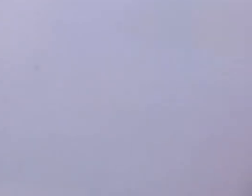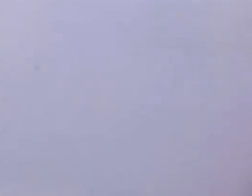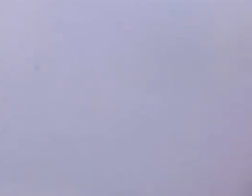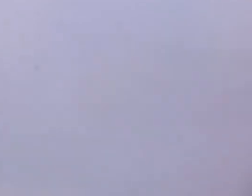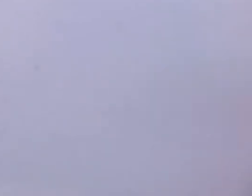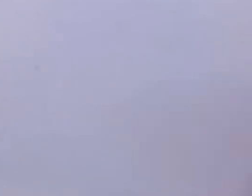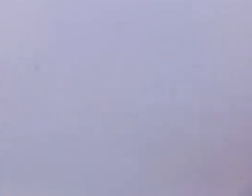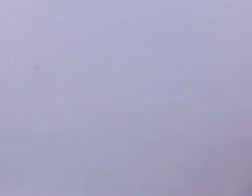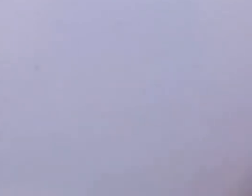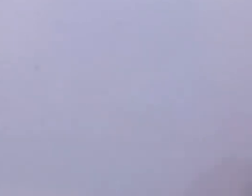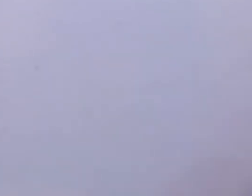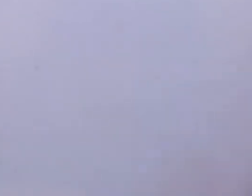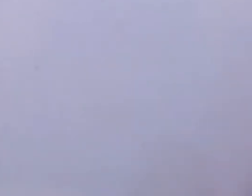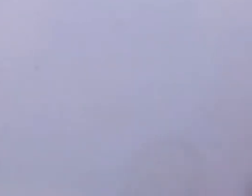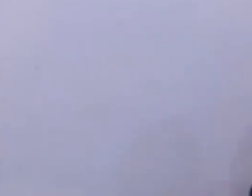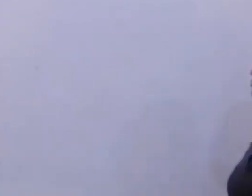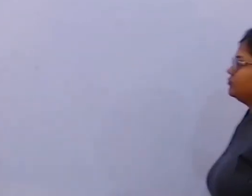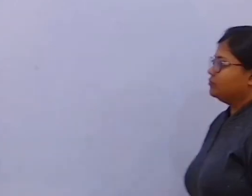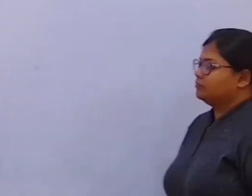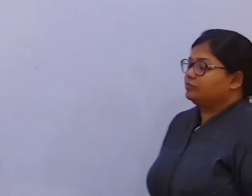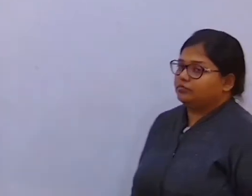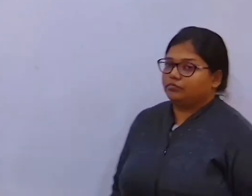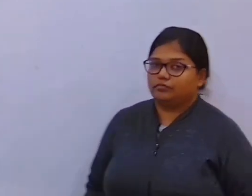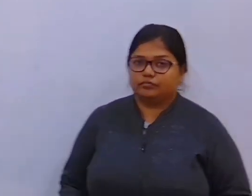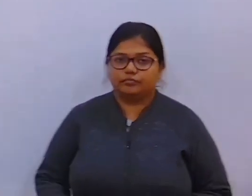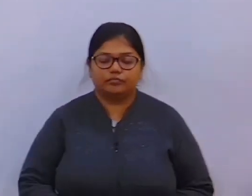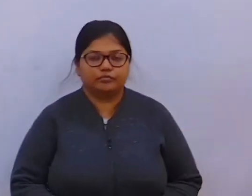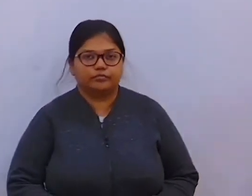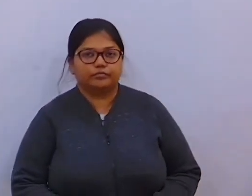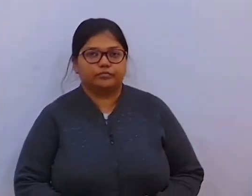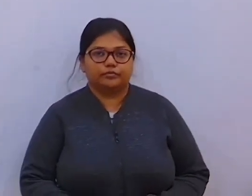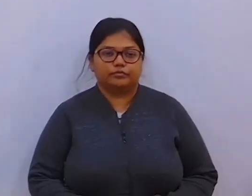ठीक। तो पहला था आपका तापीय सिद्धांत,